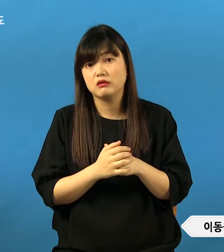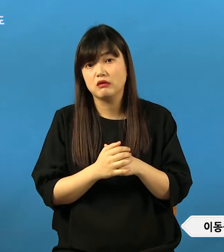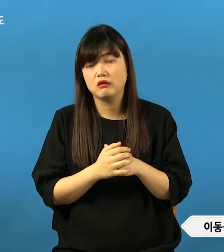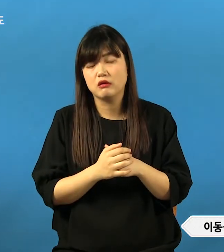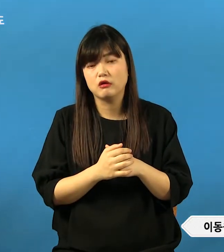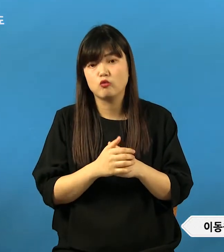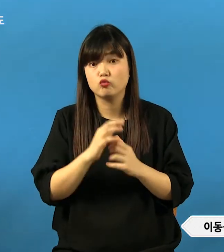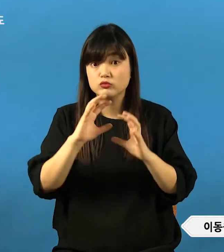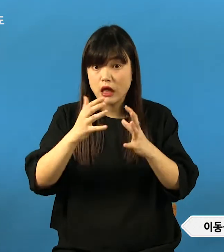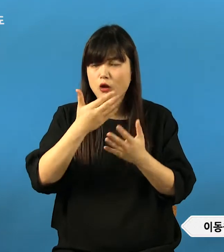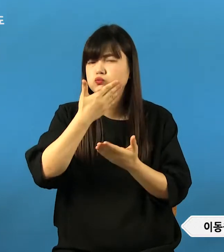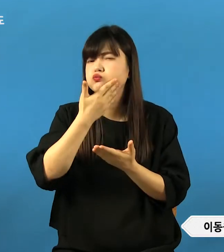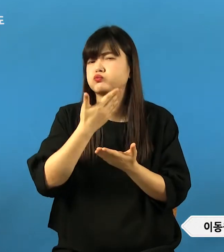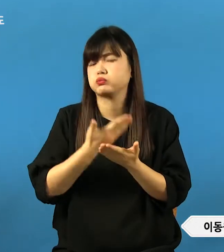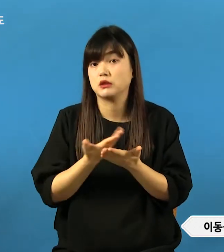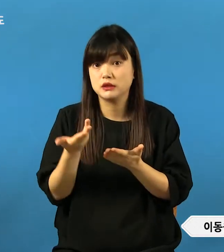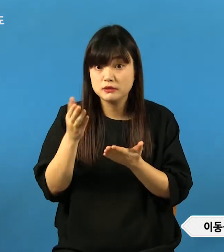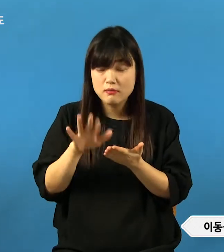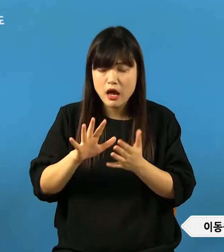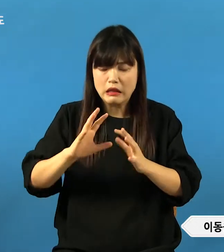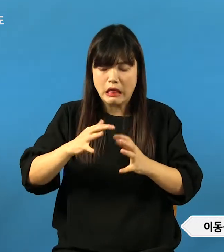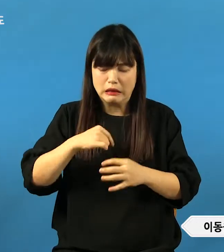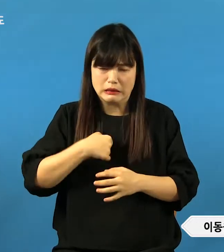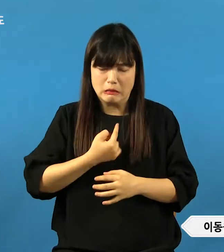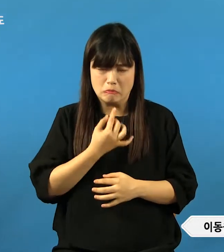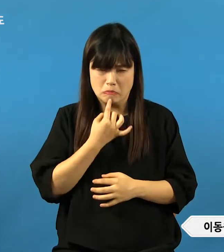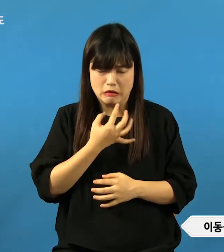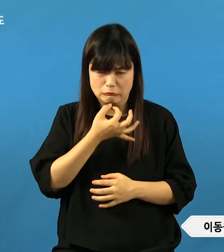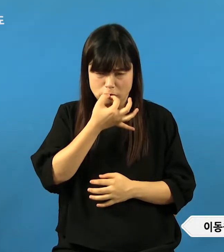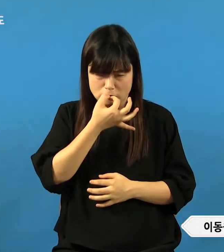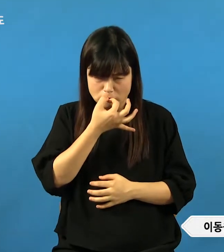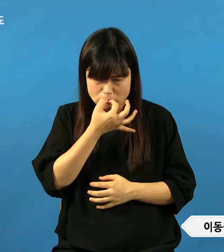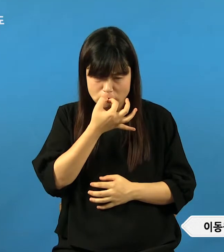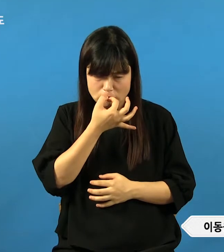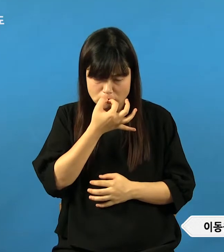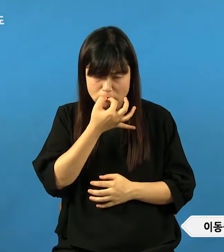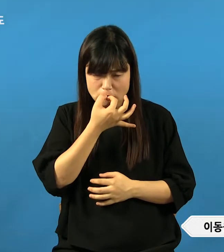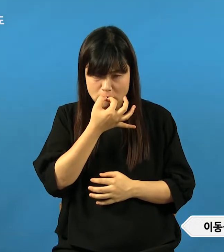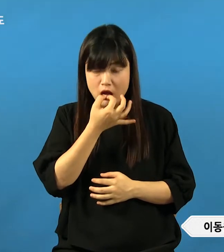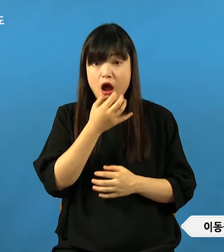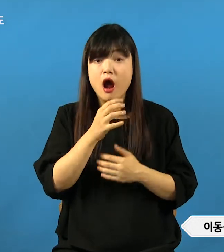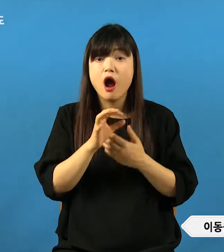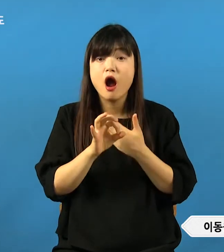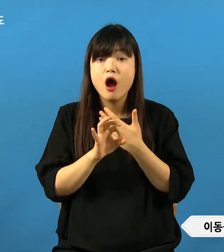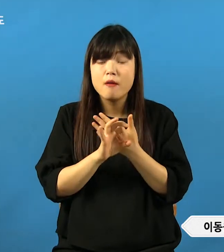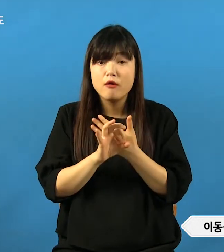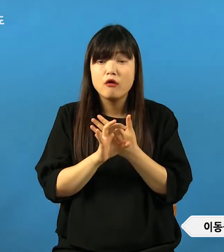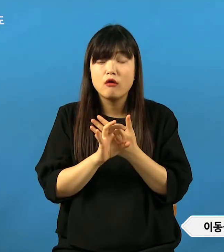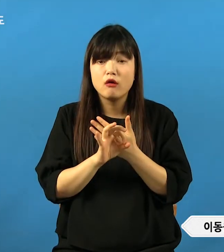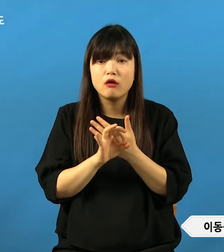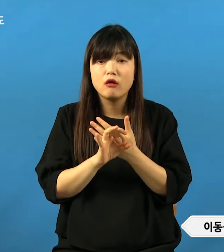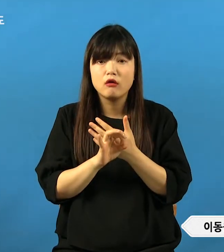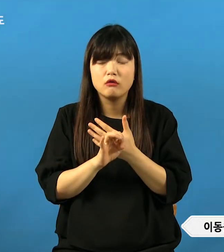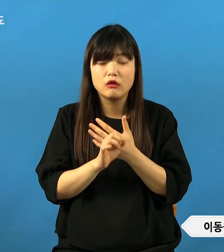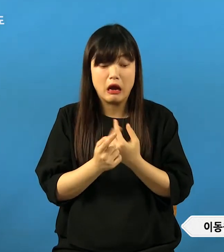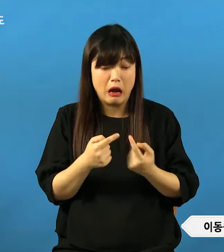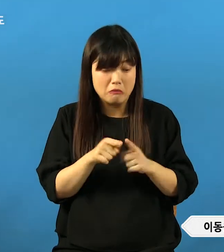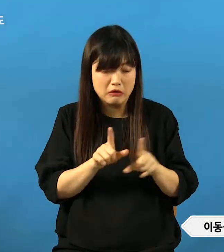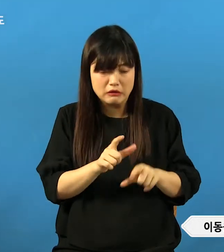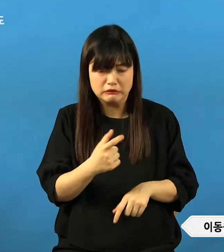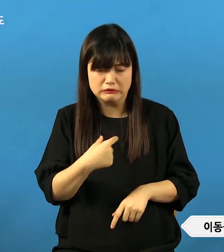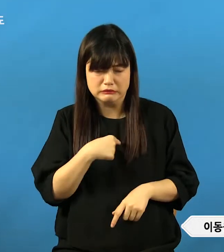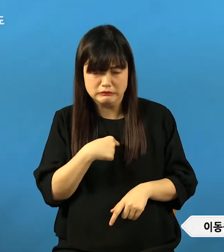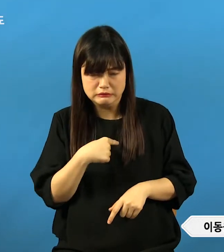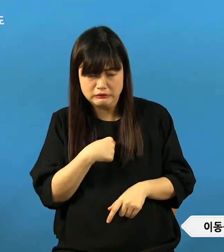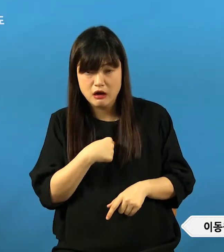그래서 국가는 소중하지만 국가가 자기 이익만을 위하고 더불어 사는 것을 망각할